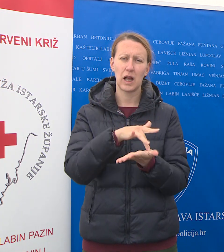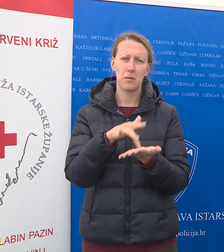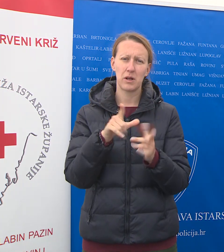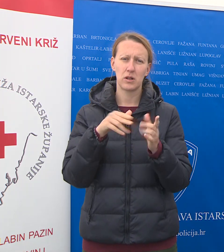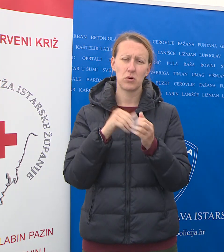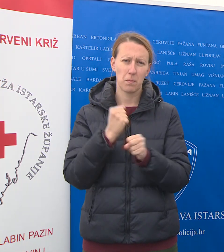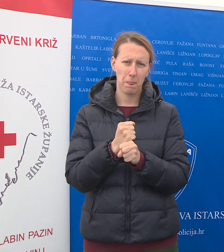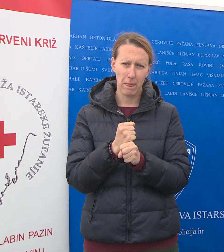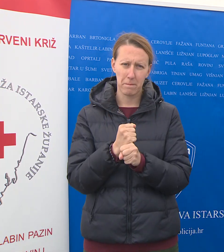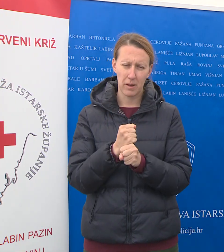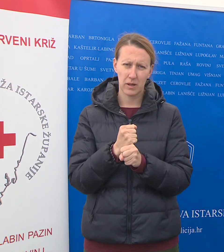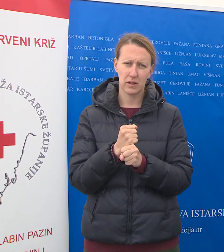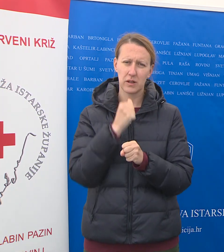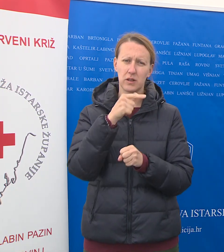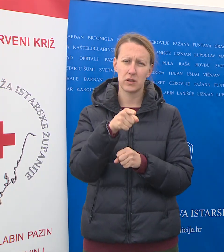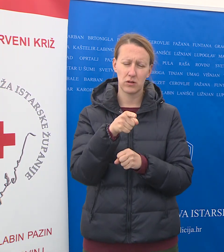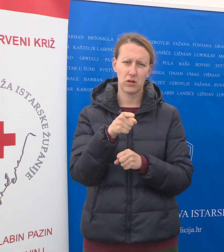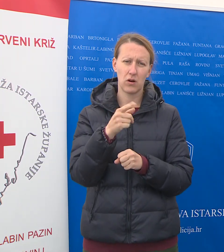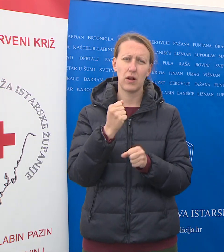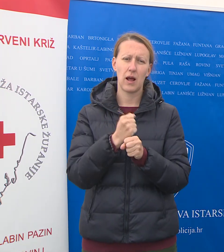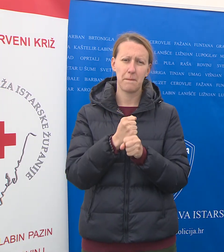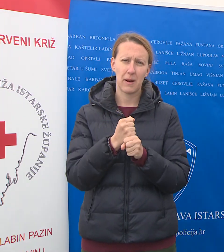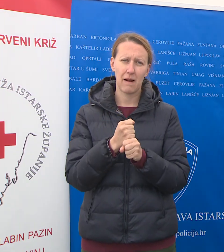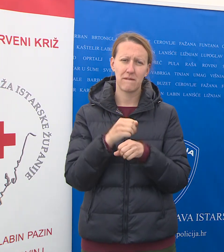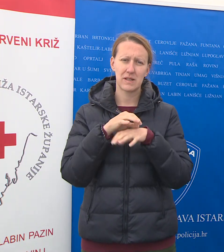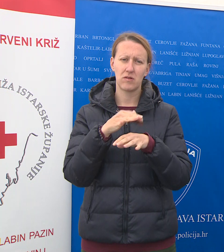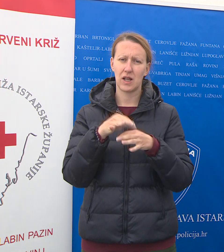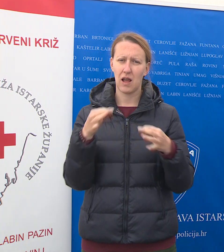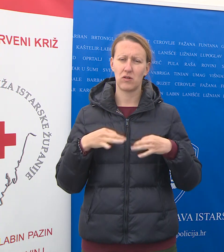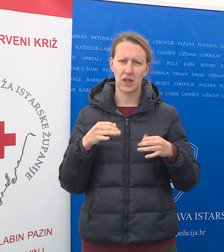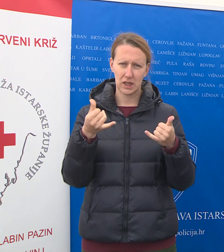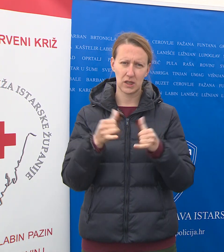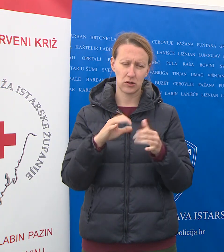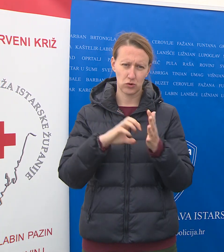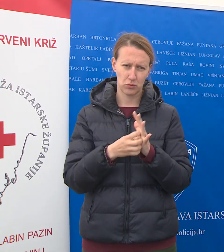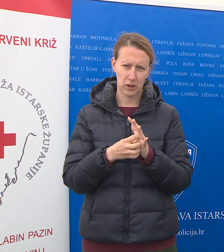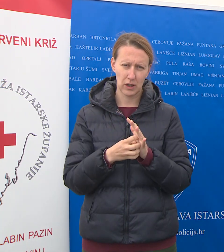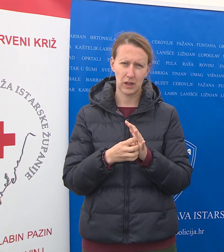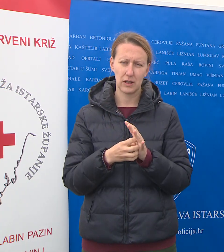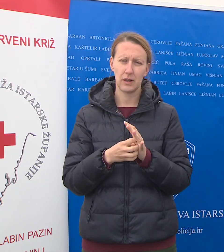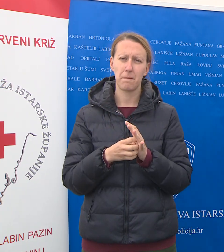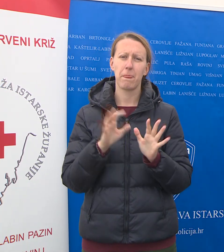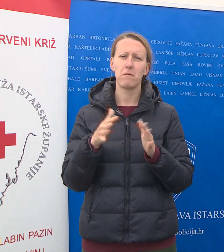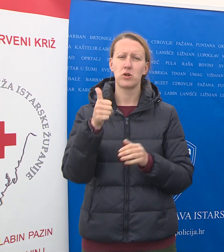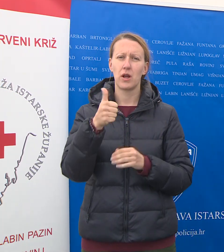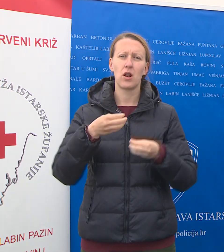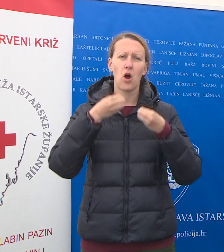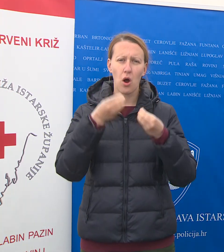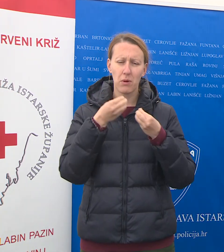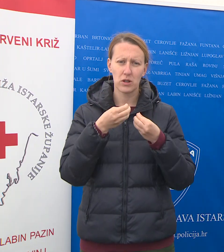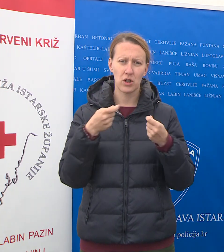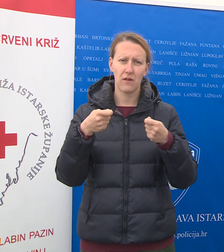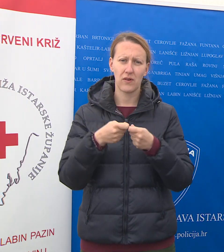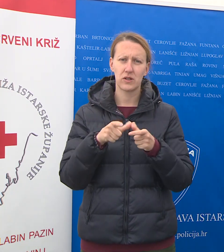područja Umaga i to je odradila Zavod za javno zdravstvo Istarske županije. Možda jedno objašnjenje što